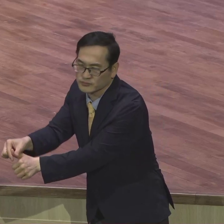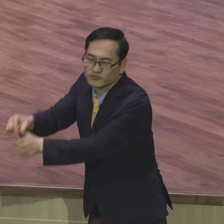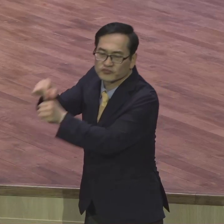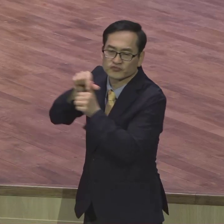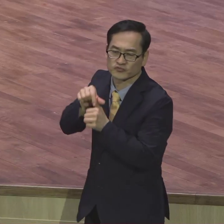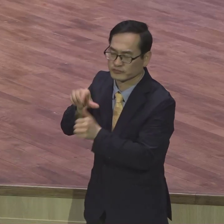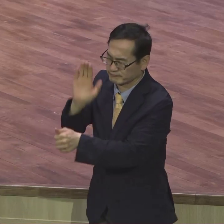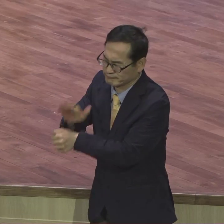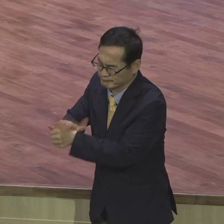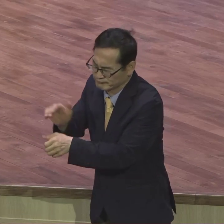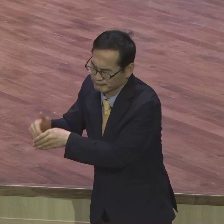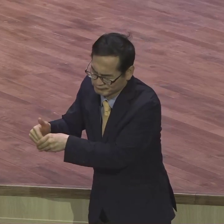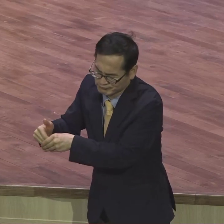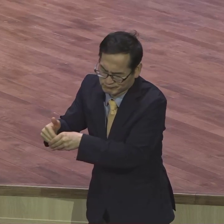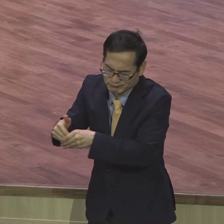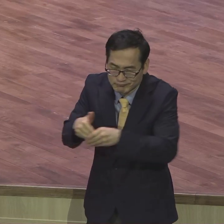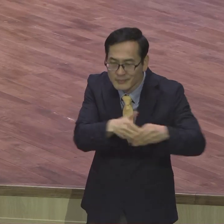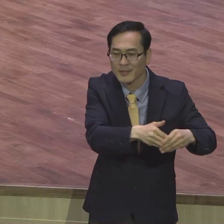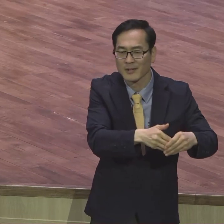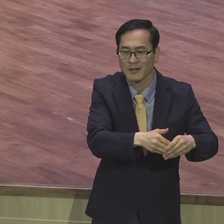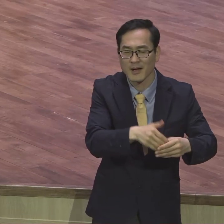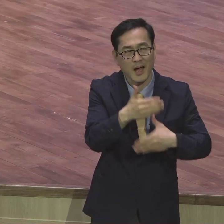하나님의 명렬한 사랑이라고 고백했어요.